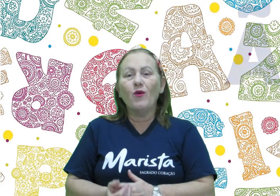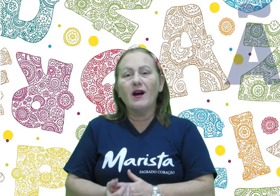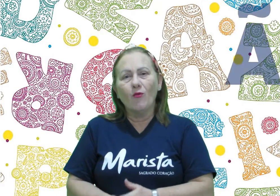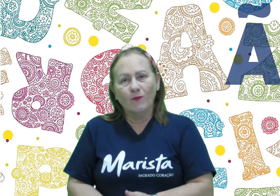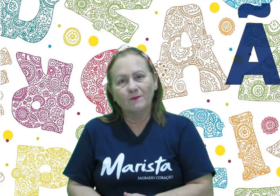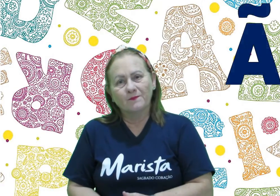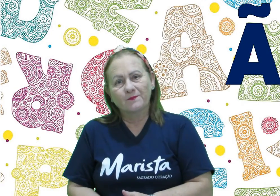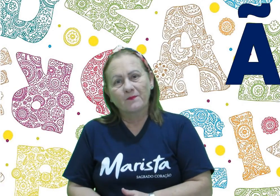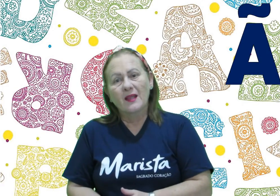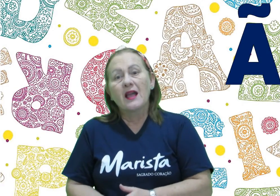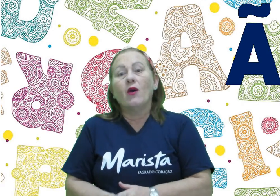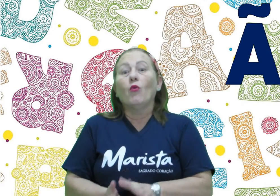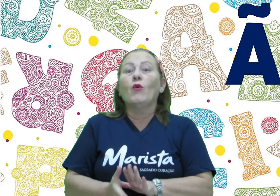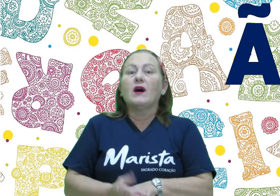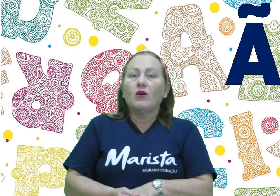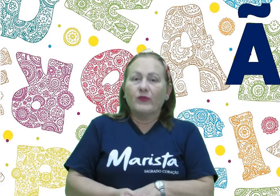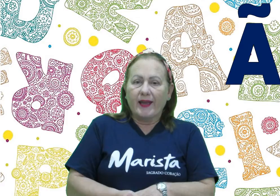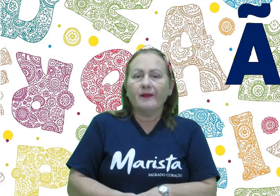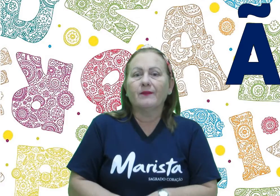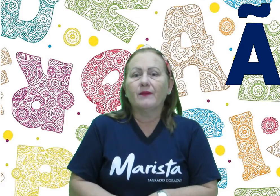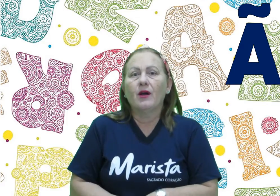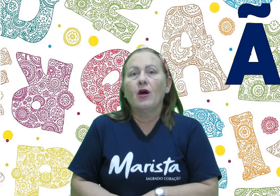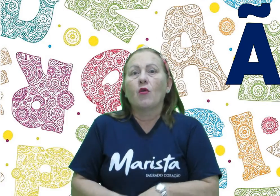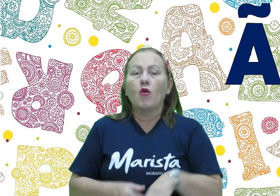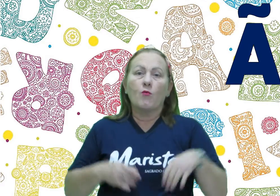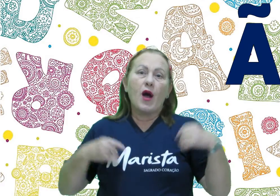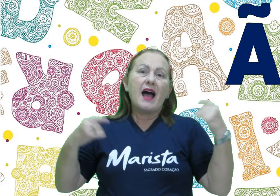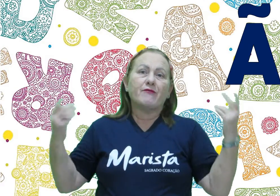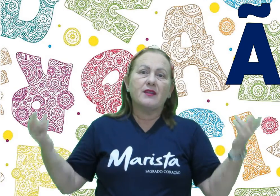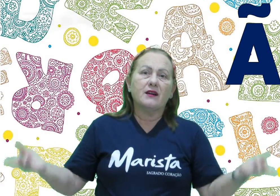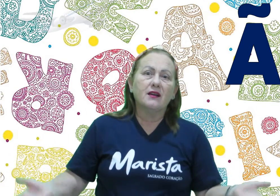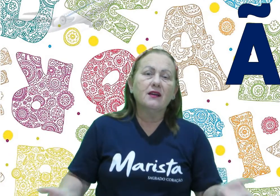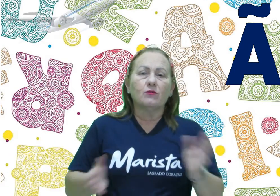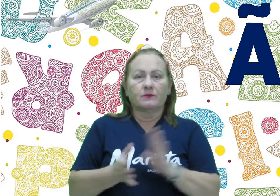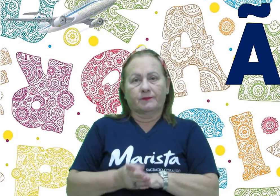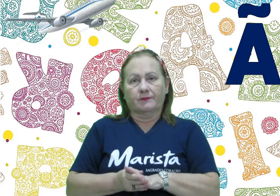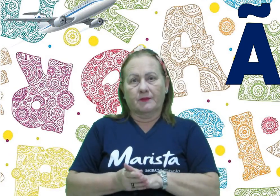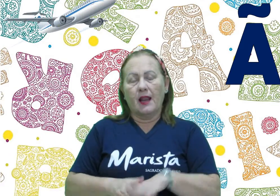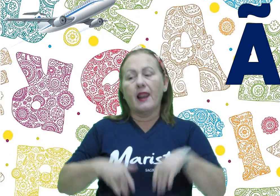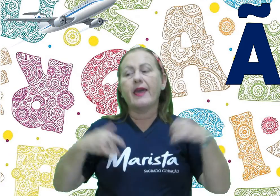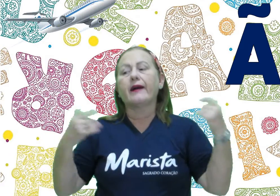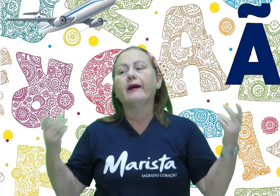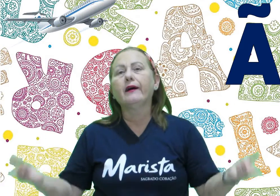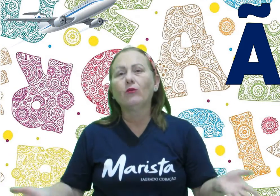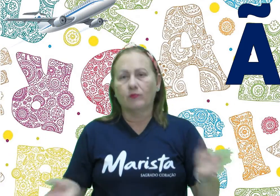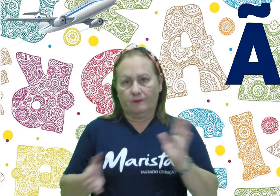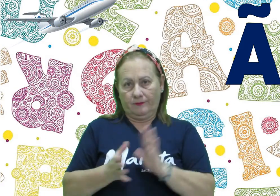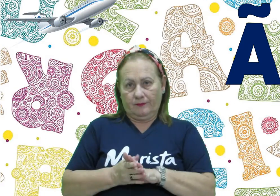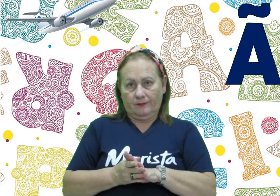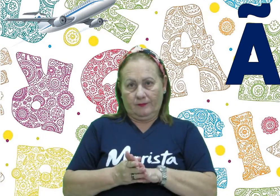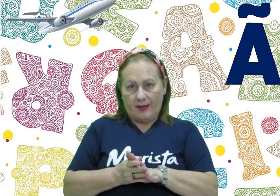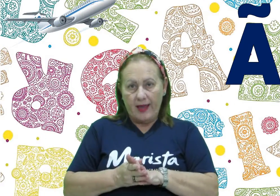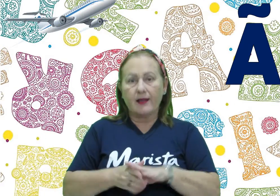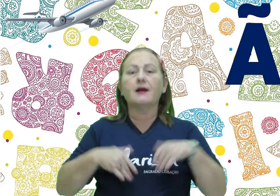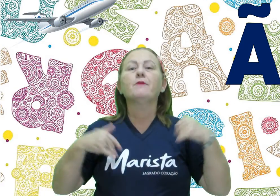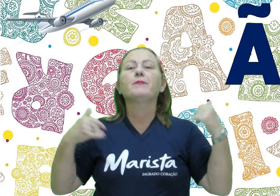AN. O AN, né? Como avião, leão, né?